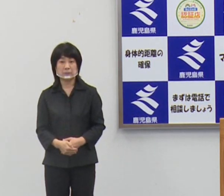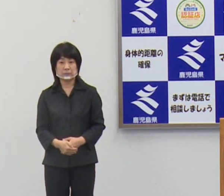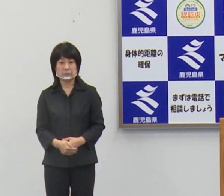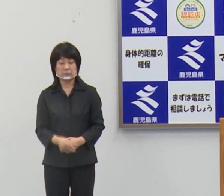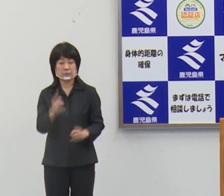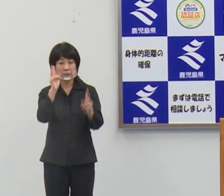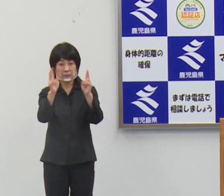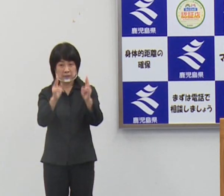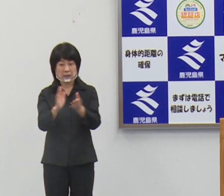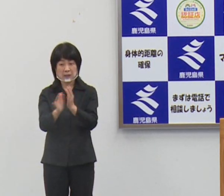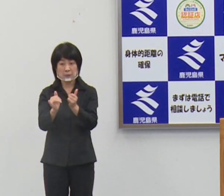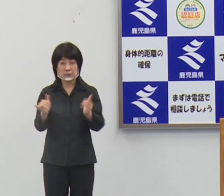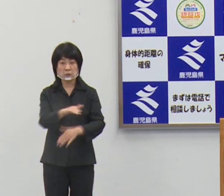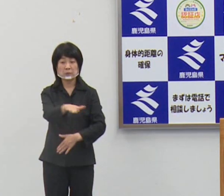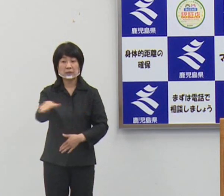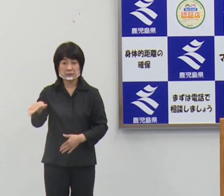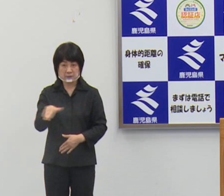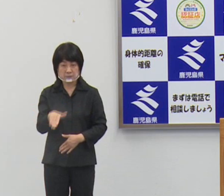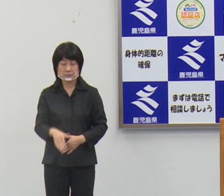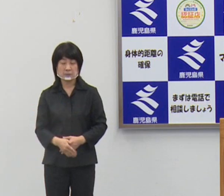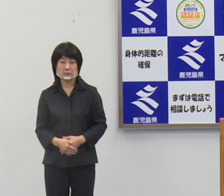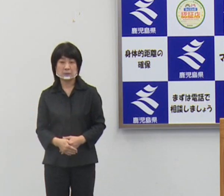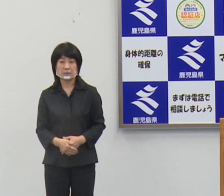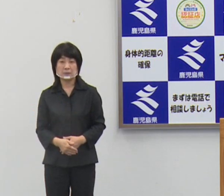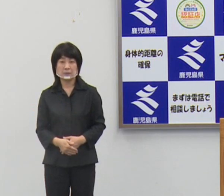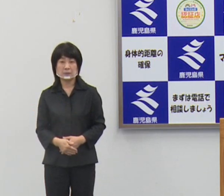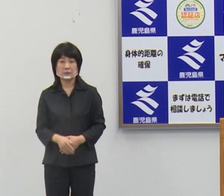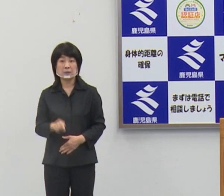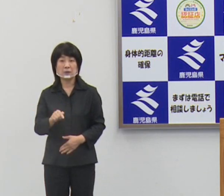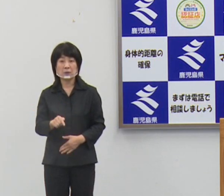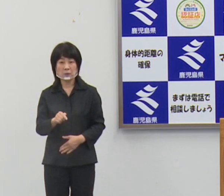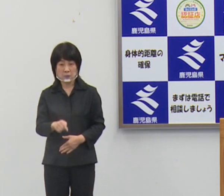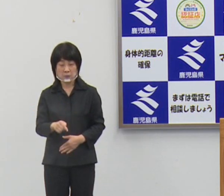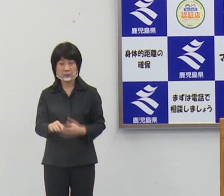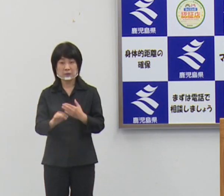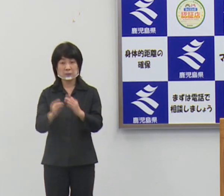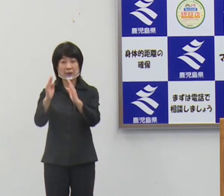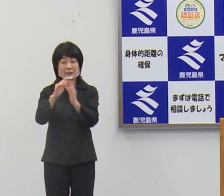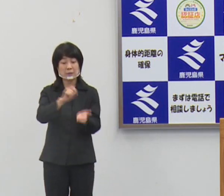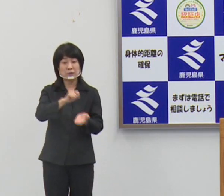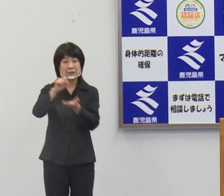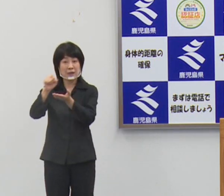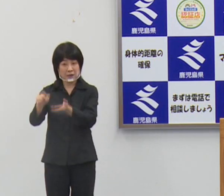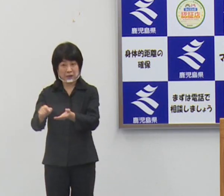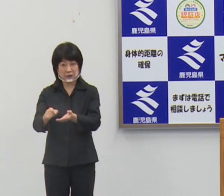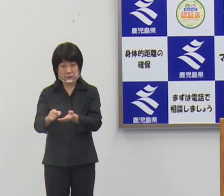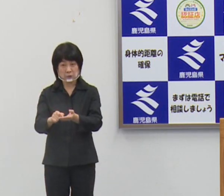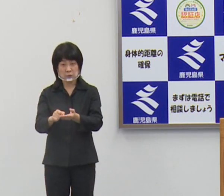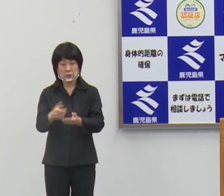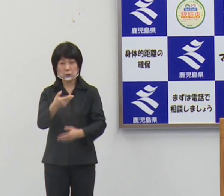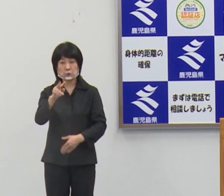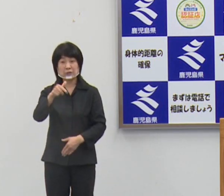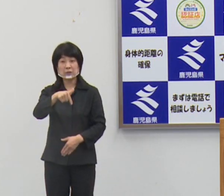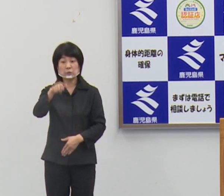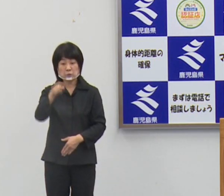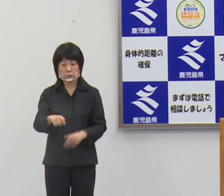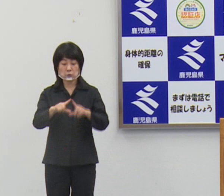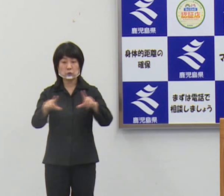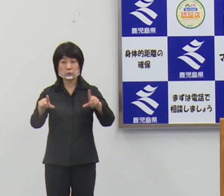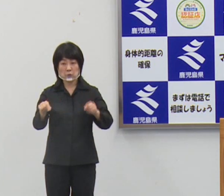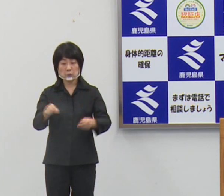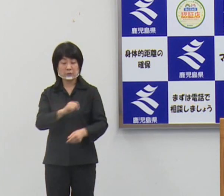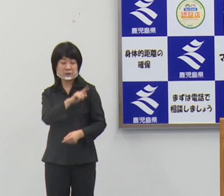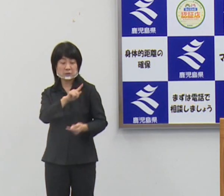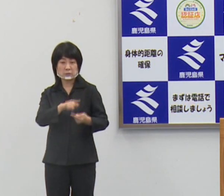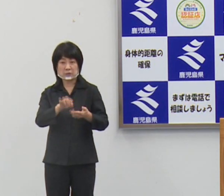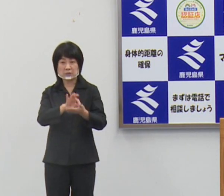事業者や県民の方々におかれましてはこのテイクアウトにも利用できるグリブークーポンを積極的にご活用いただきたい